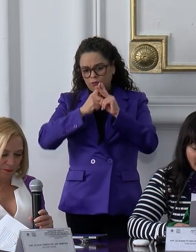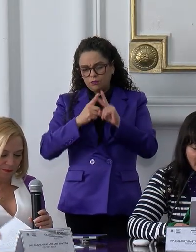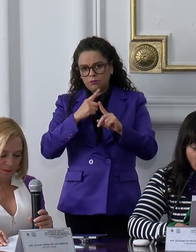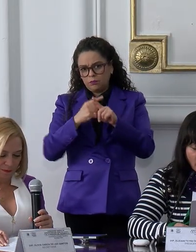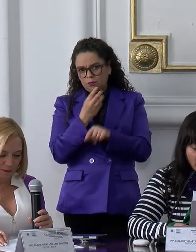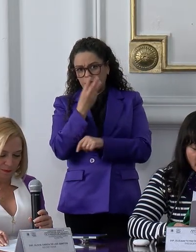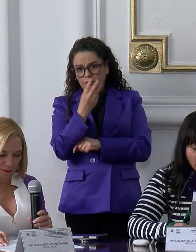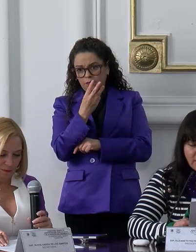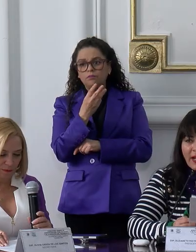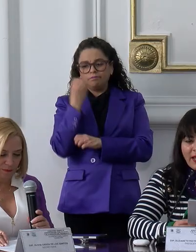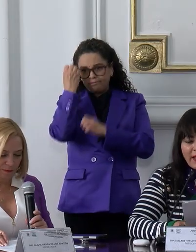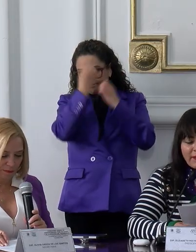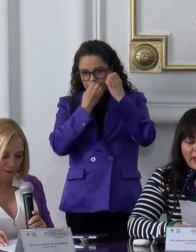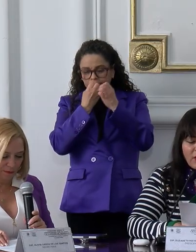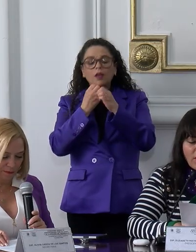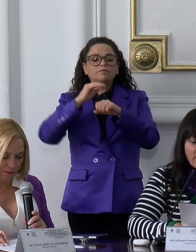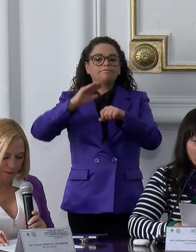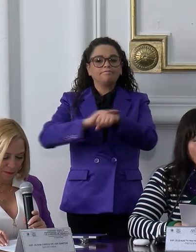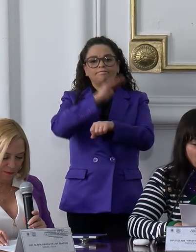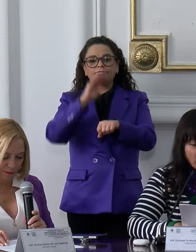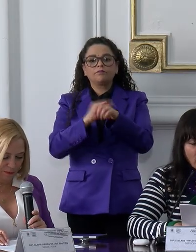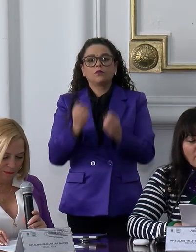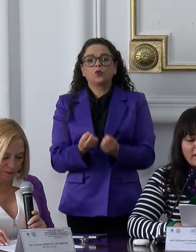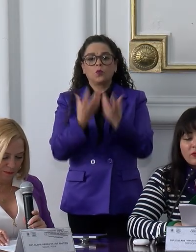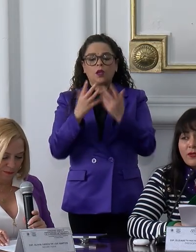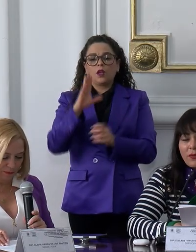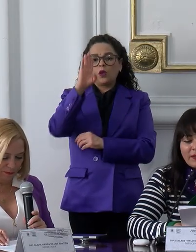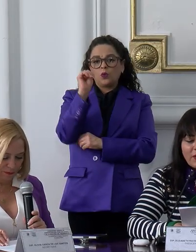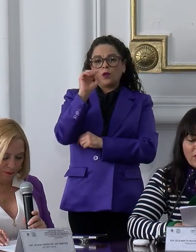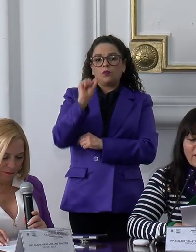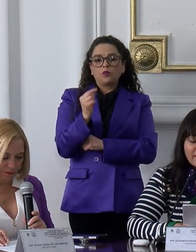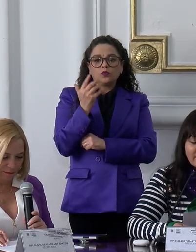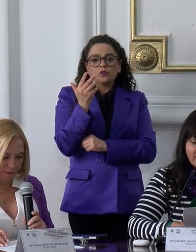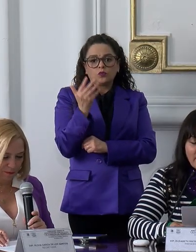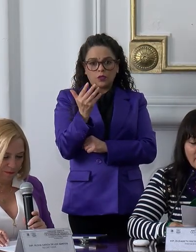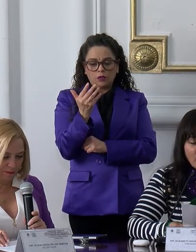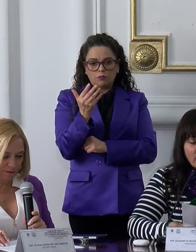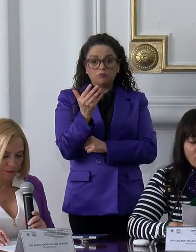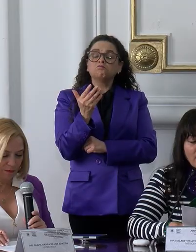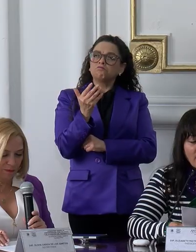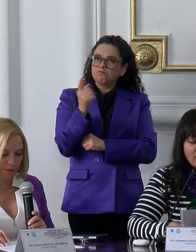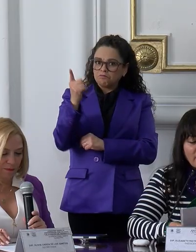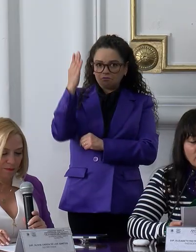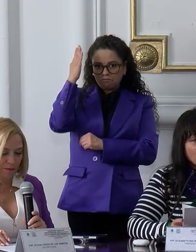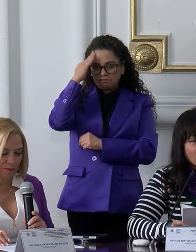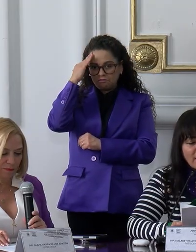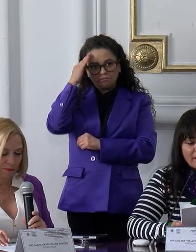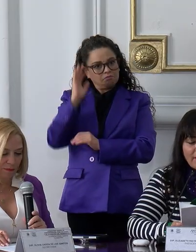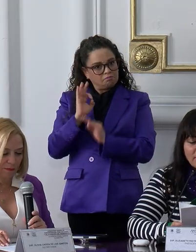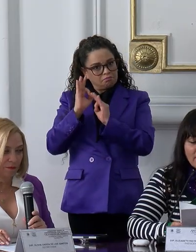3 simple tuvo un promedio final de 9.5. En razón de lo anterior, se estima que cuenta con una